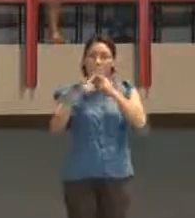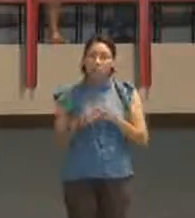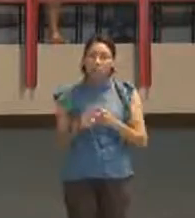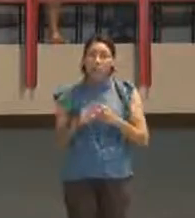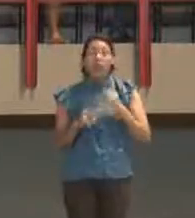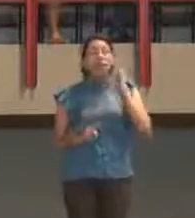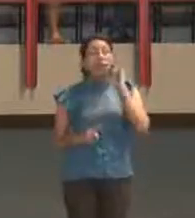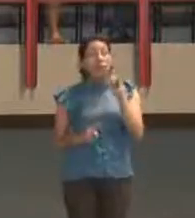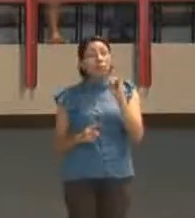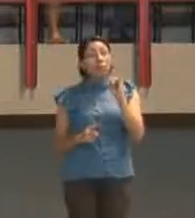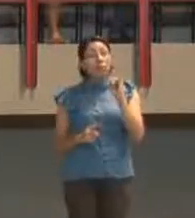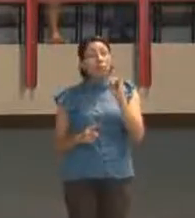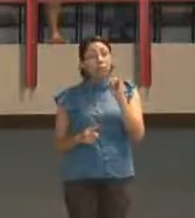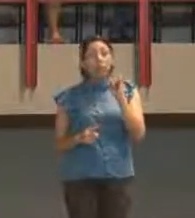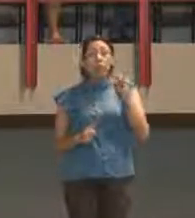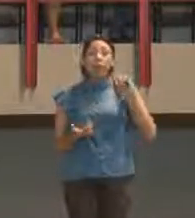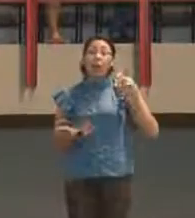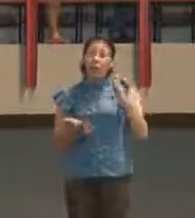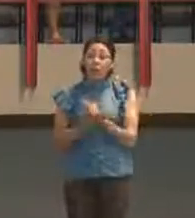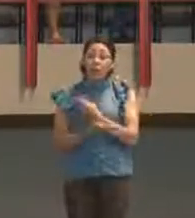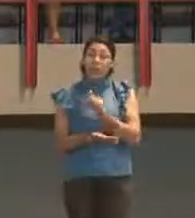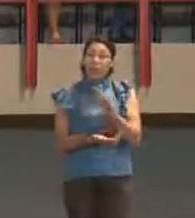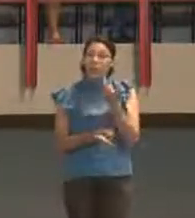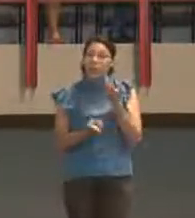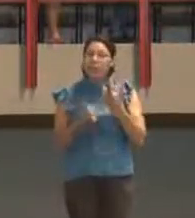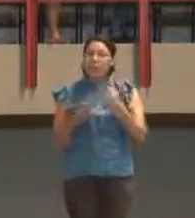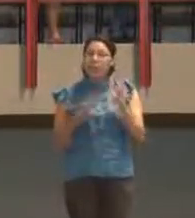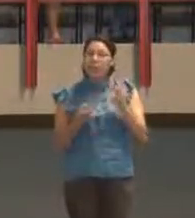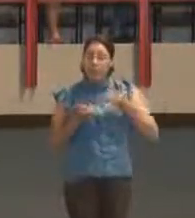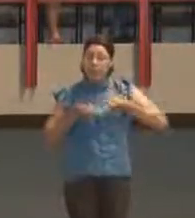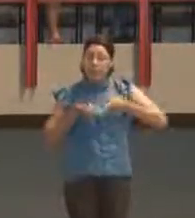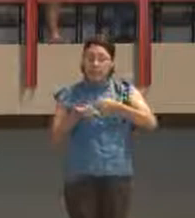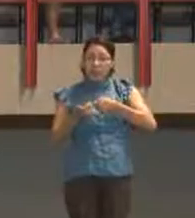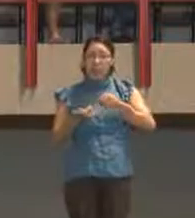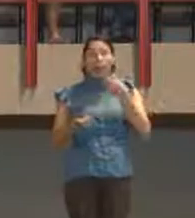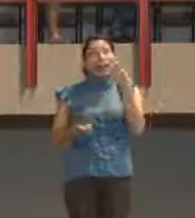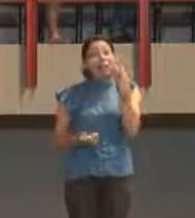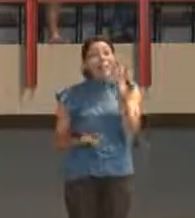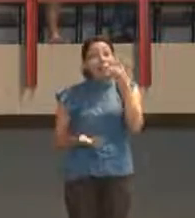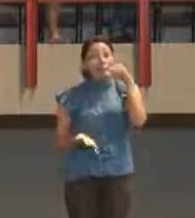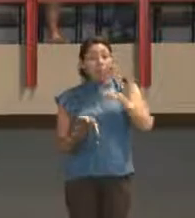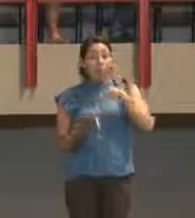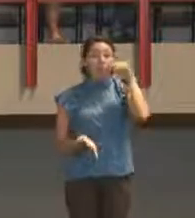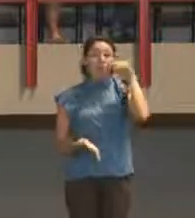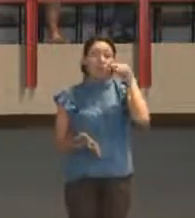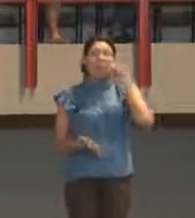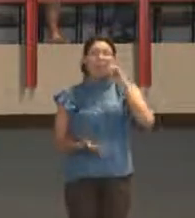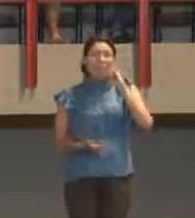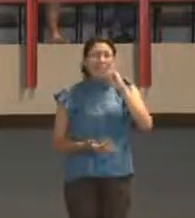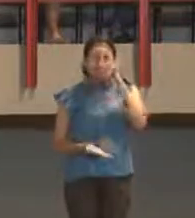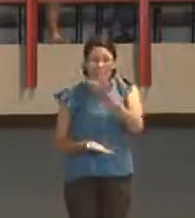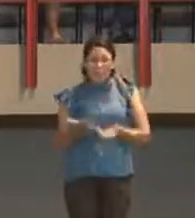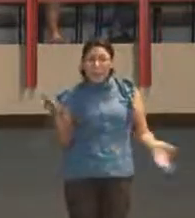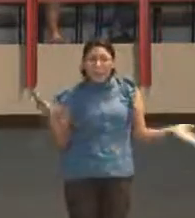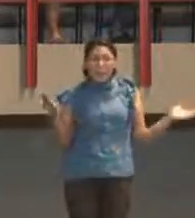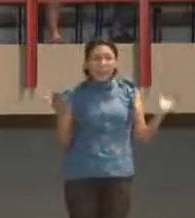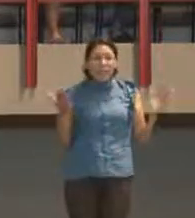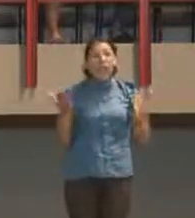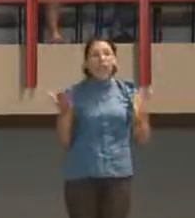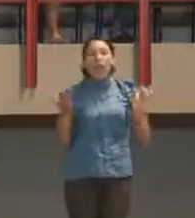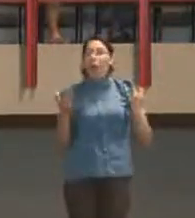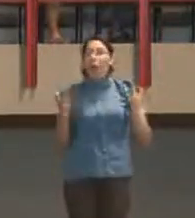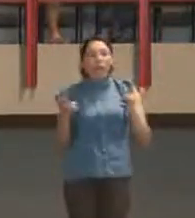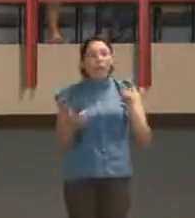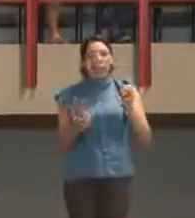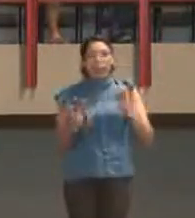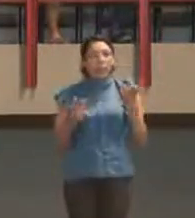ganha, ele recebe 3 pontos. Se o time perde, ele não ganha nenhum ponto. E